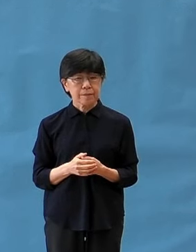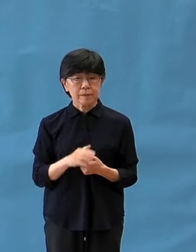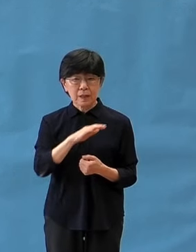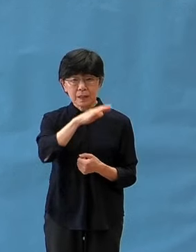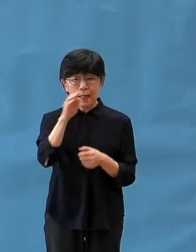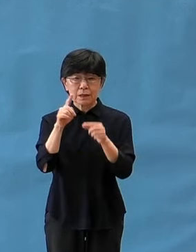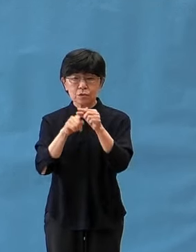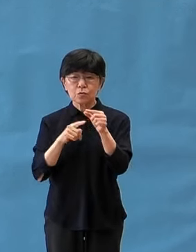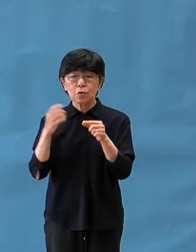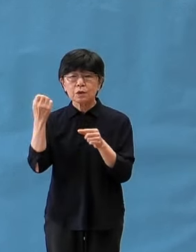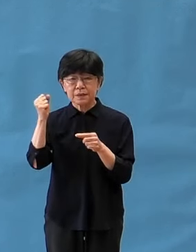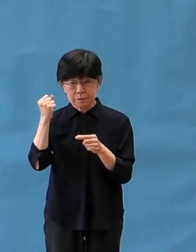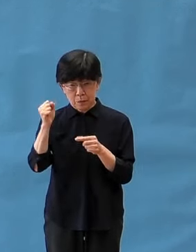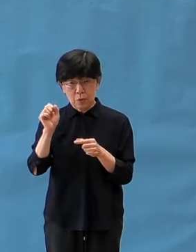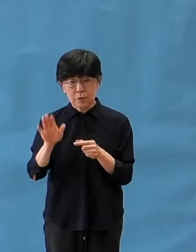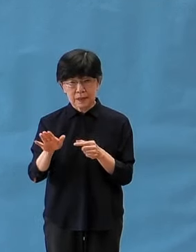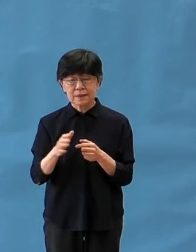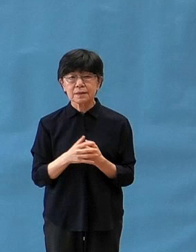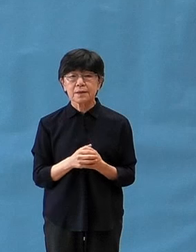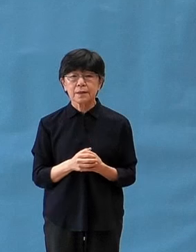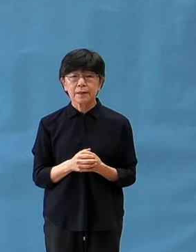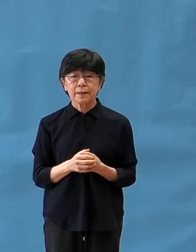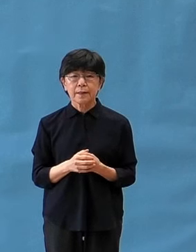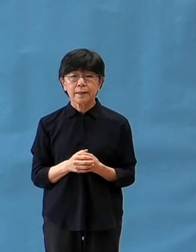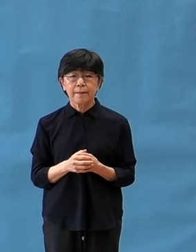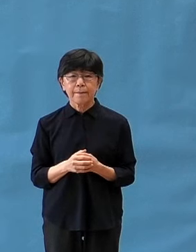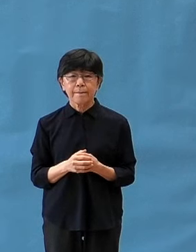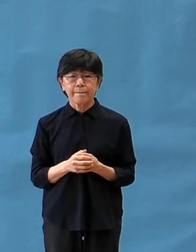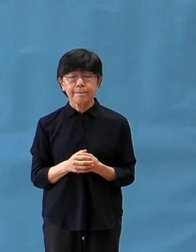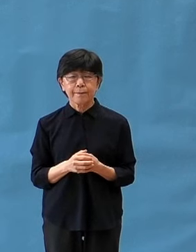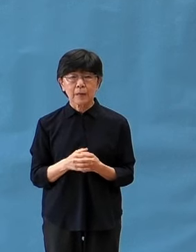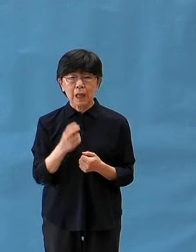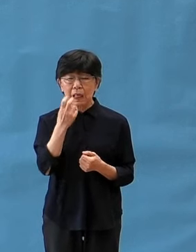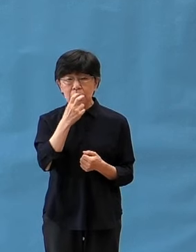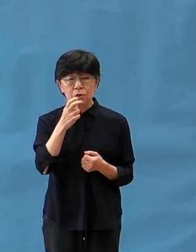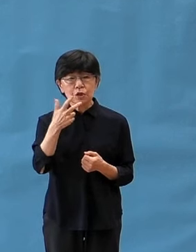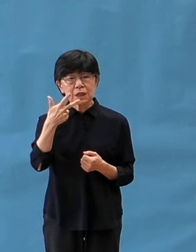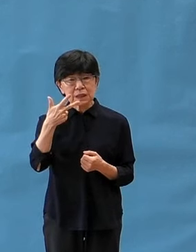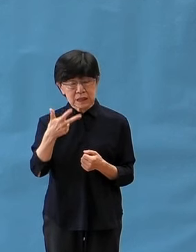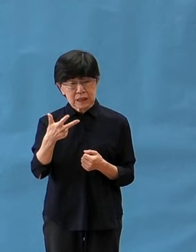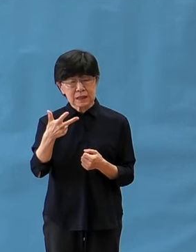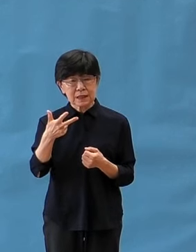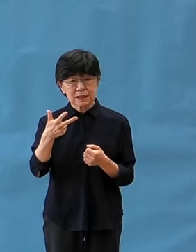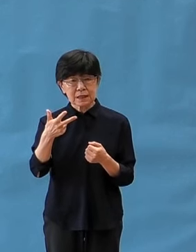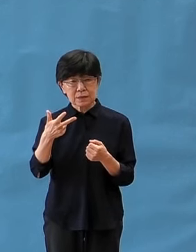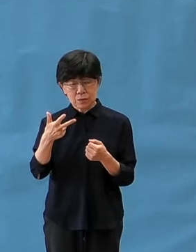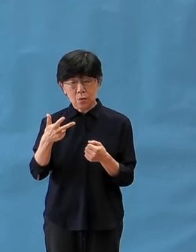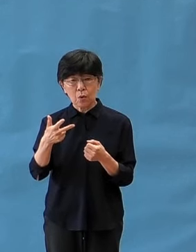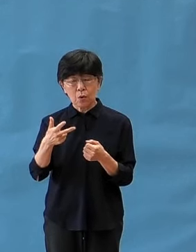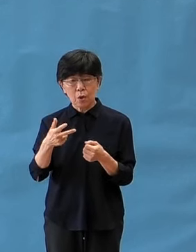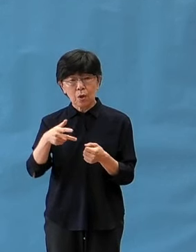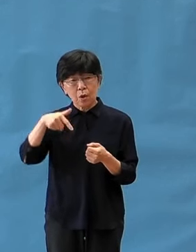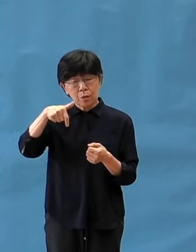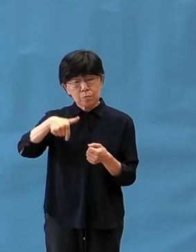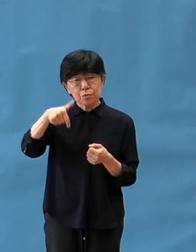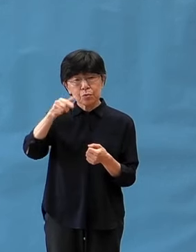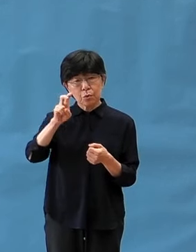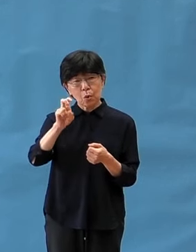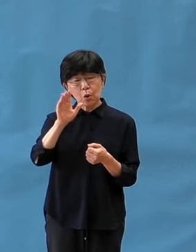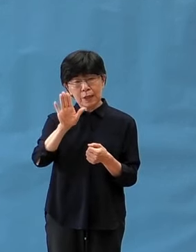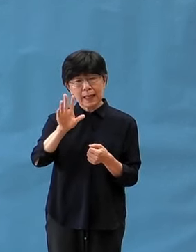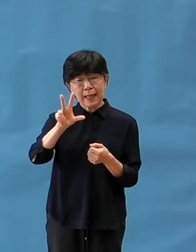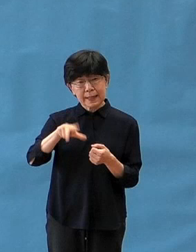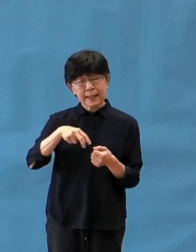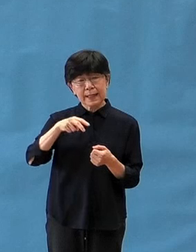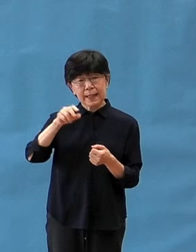参院長新報の曽田です。よろしくお願いいたします。 はい、 安来市内に主力工場を持つプロテリアルが、グループを合